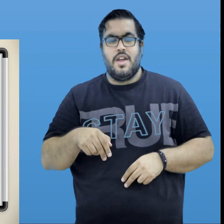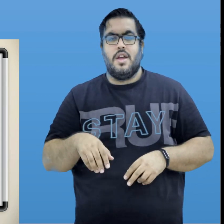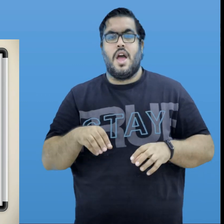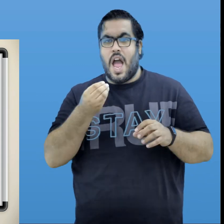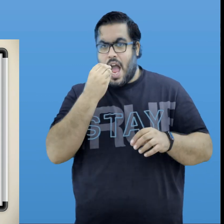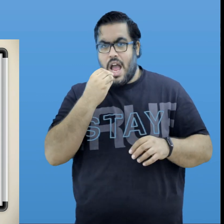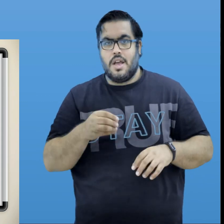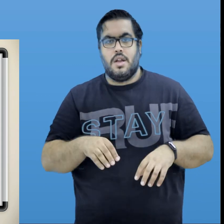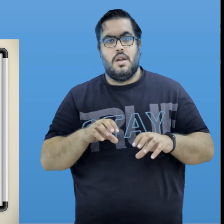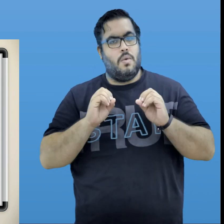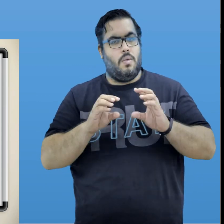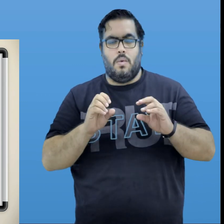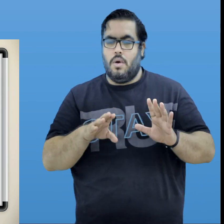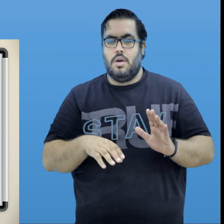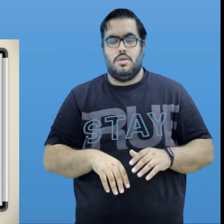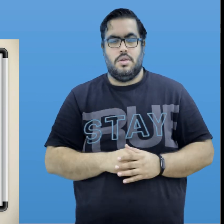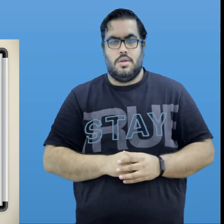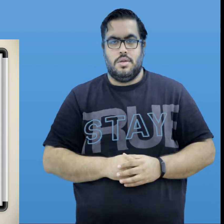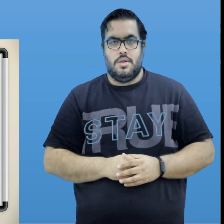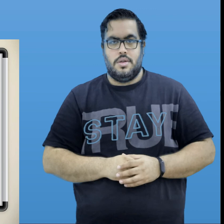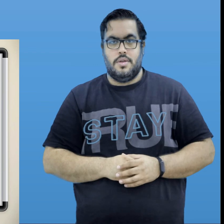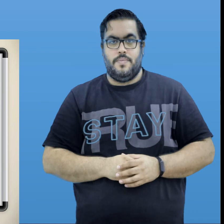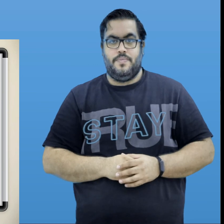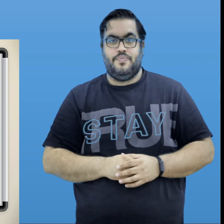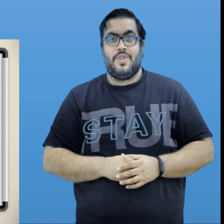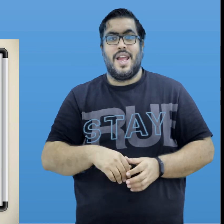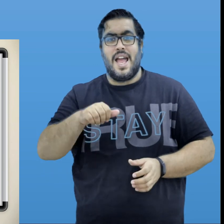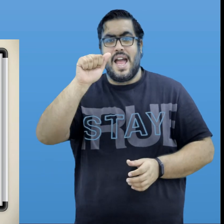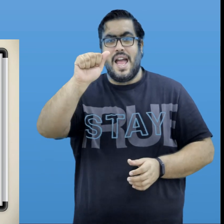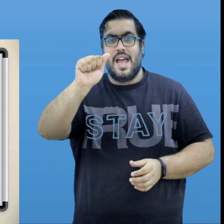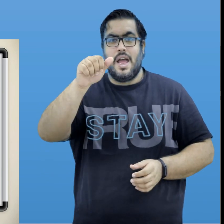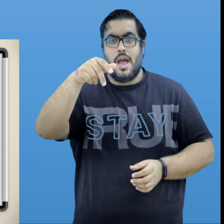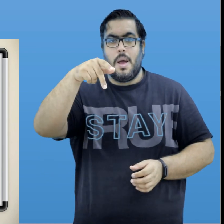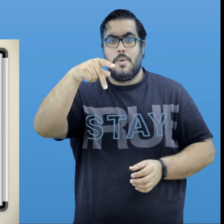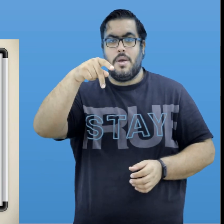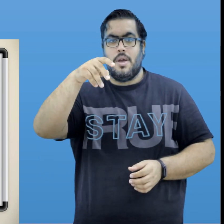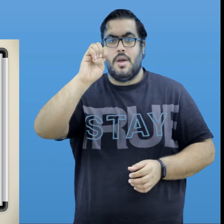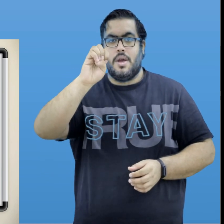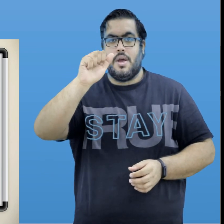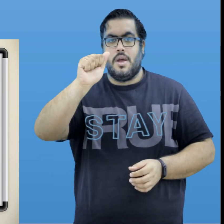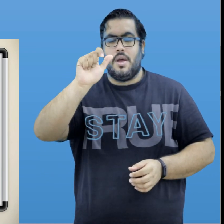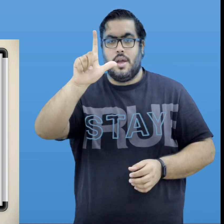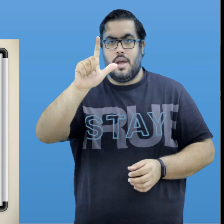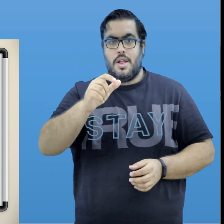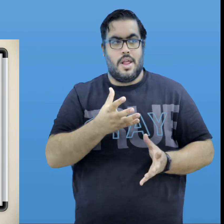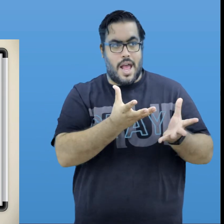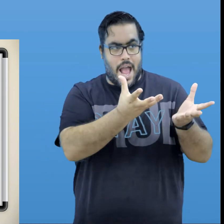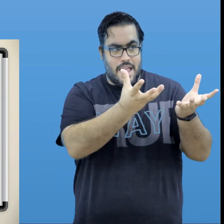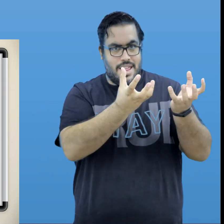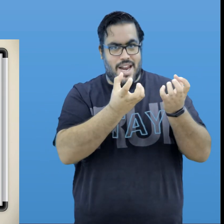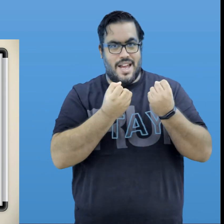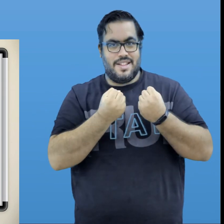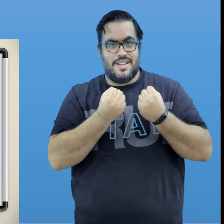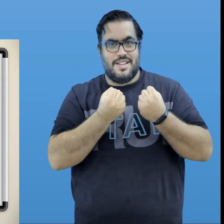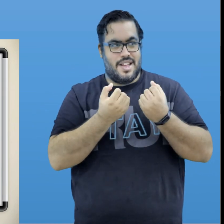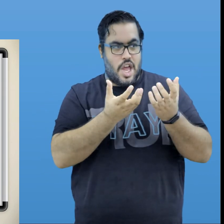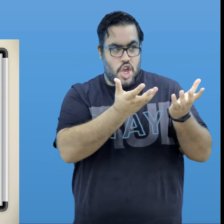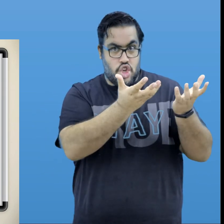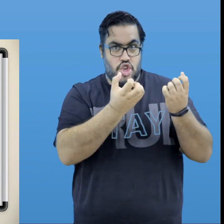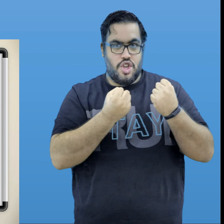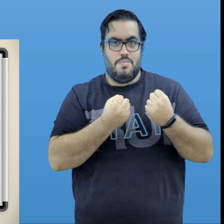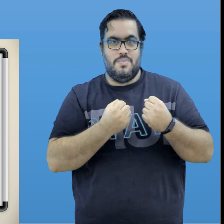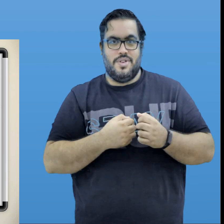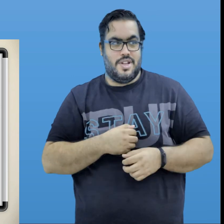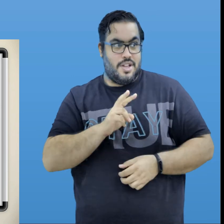Arabic into English. So let's look at them together. We have مضادات أكسدة and turned into antioxidants. This is